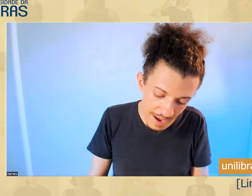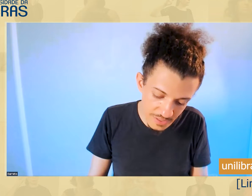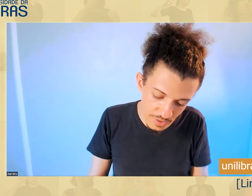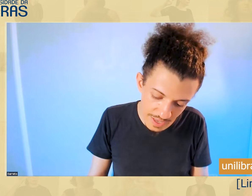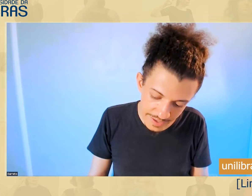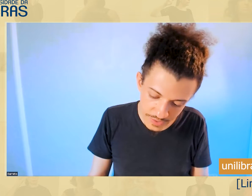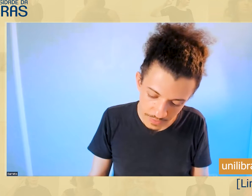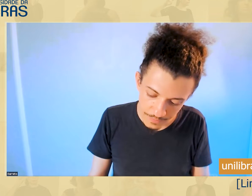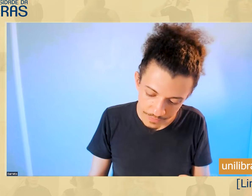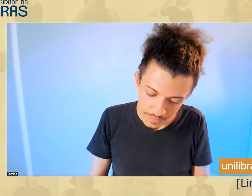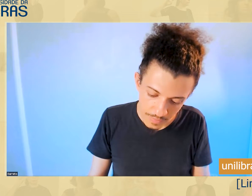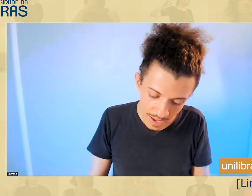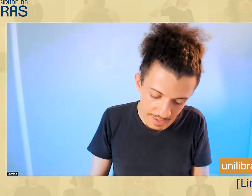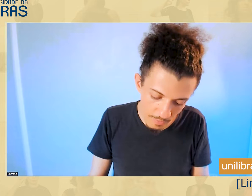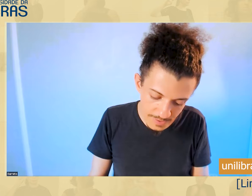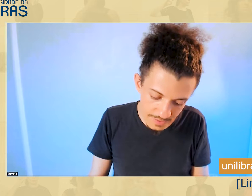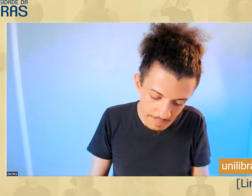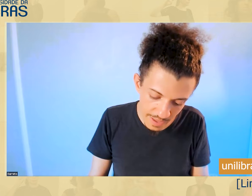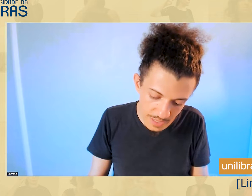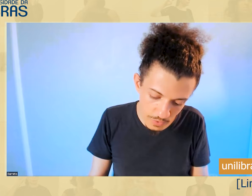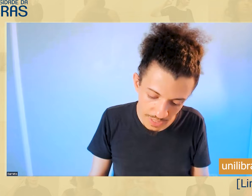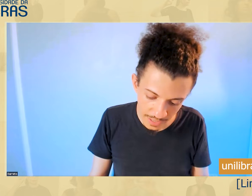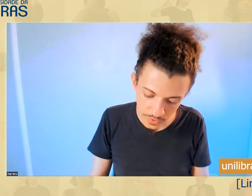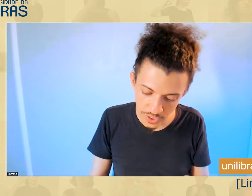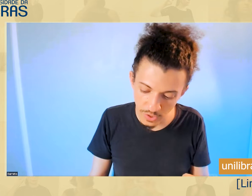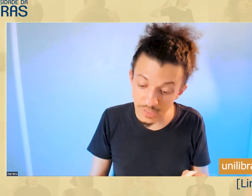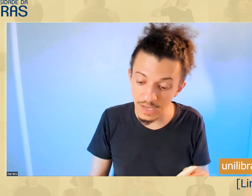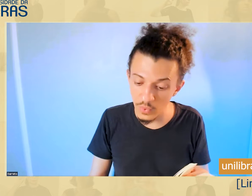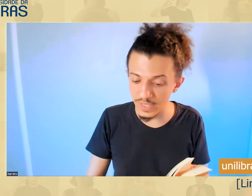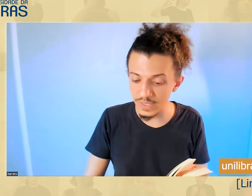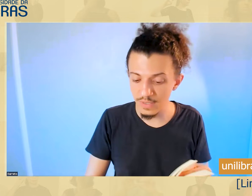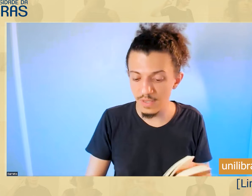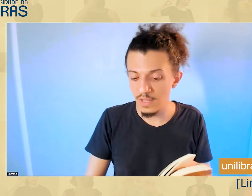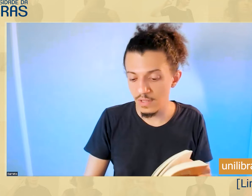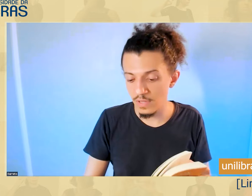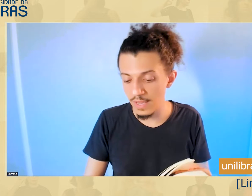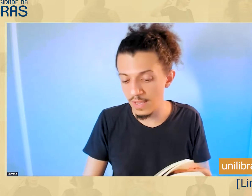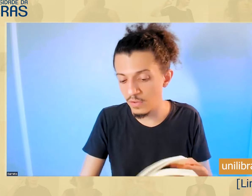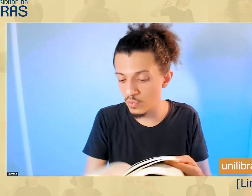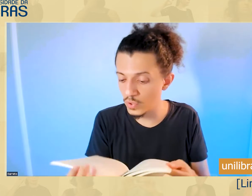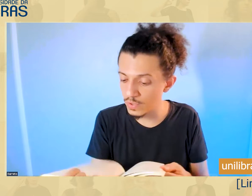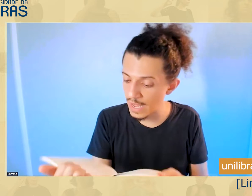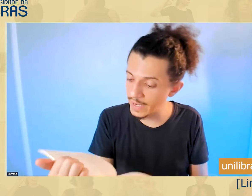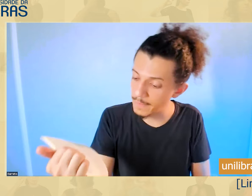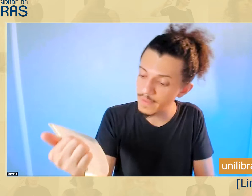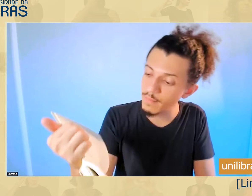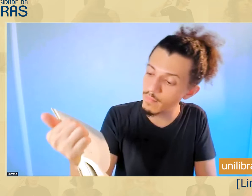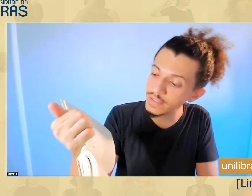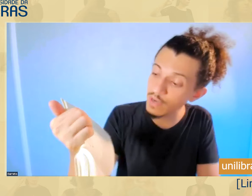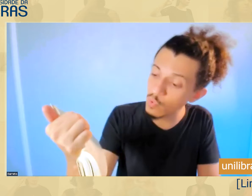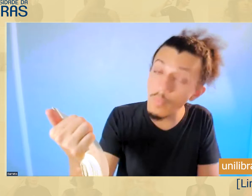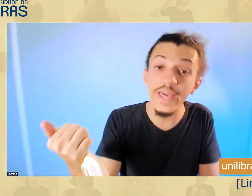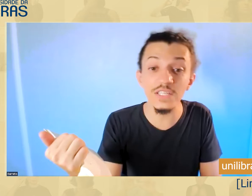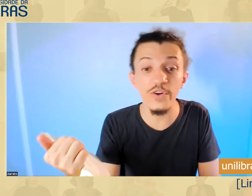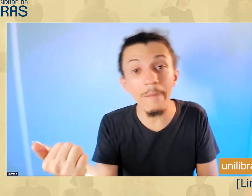E mais do que isso, aqui mostra também resultado de nossas alunas do curso online,